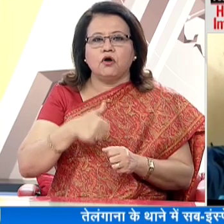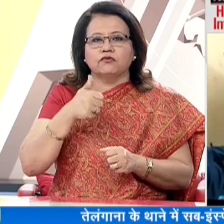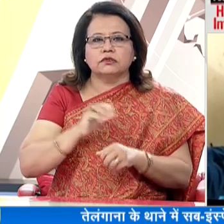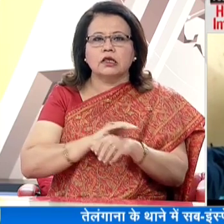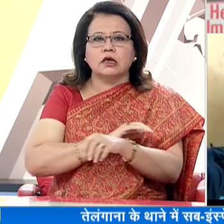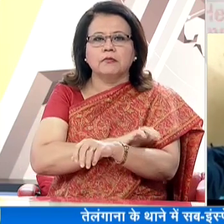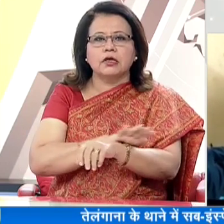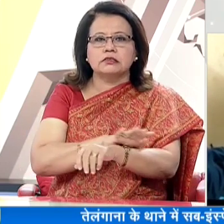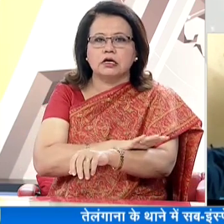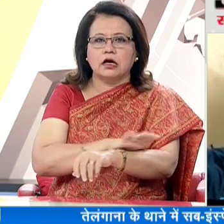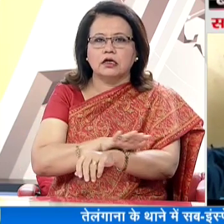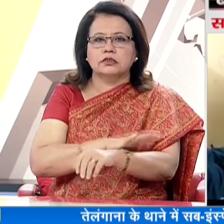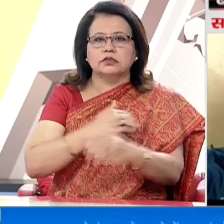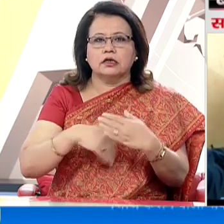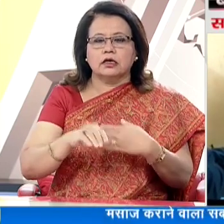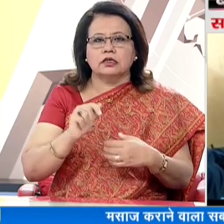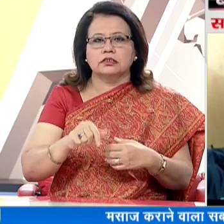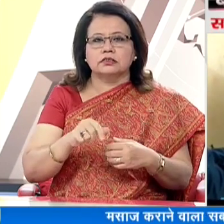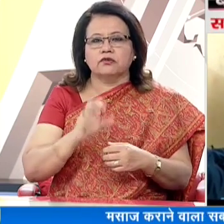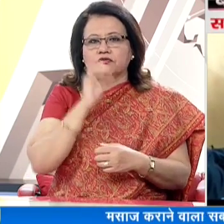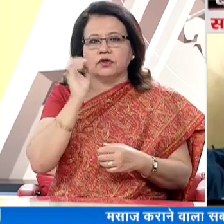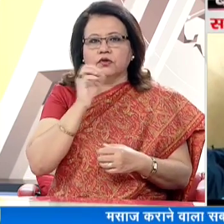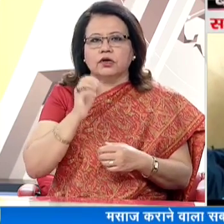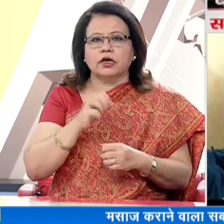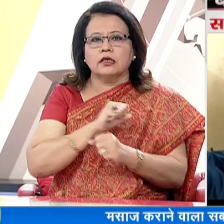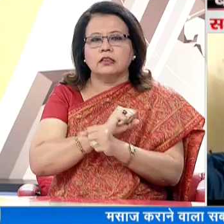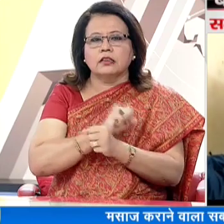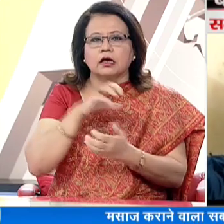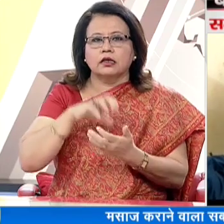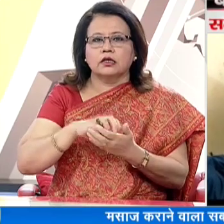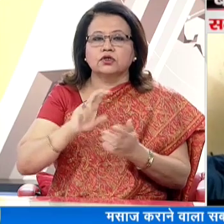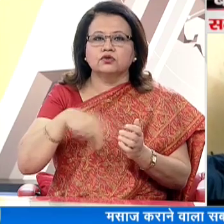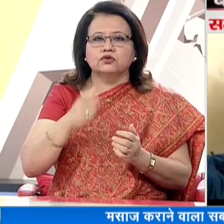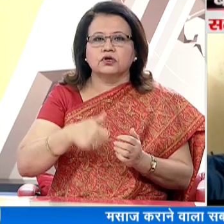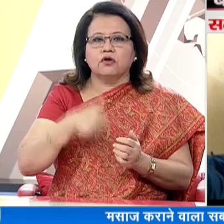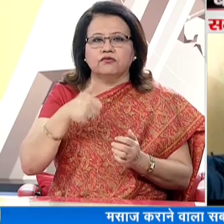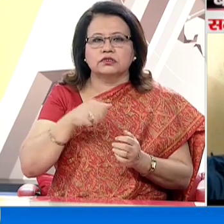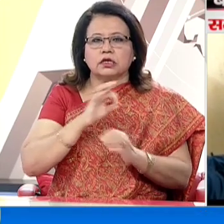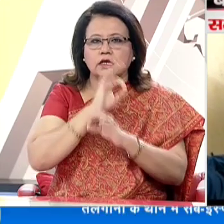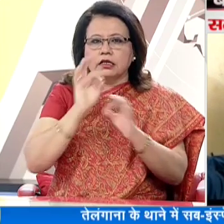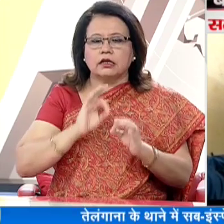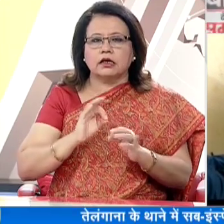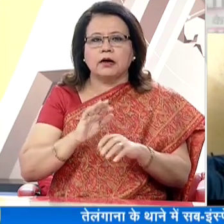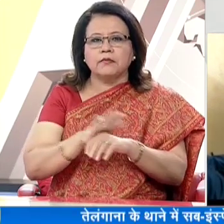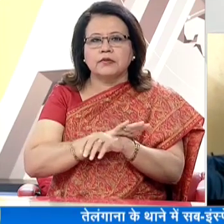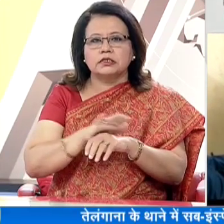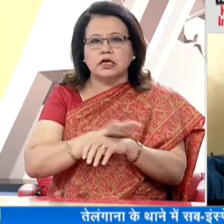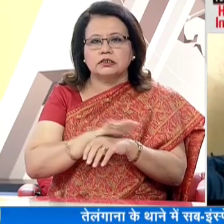है। इस वीडियो को थाने के ही दूसरे कांस्टेबल ने बनाया है। मसाज करा रहे सब इंस्पेक्टर का